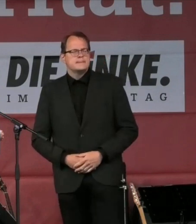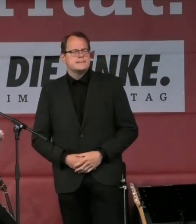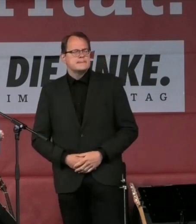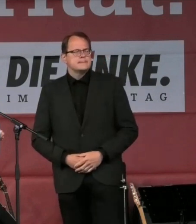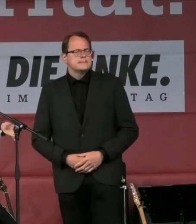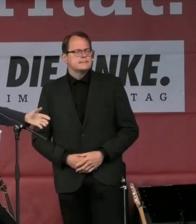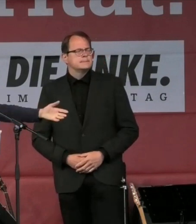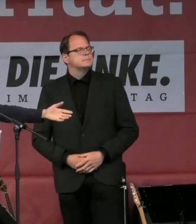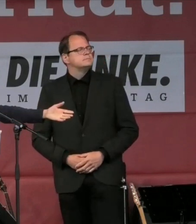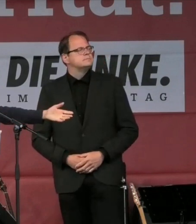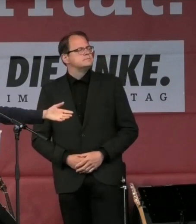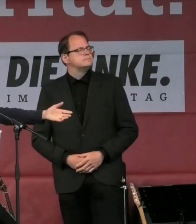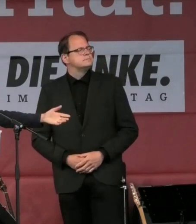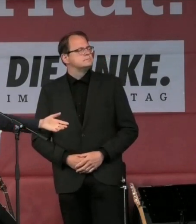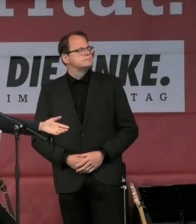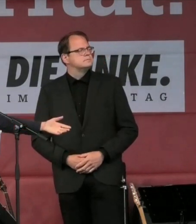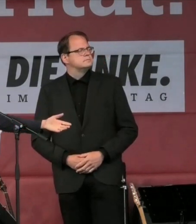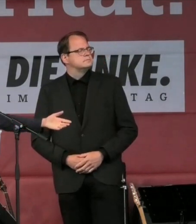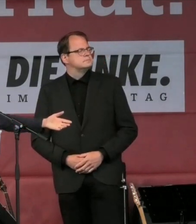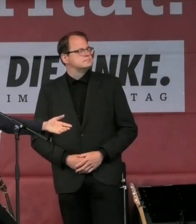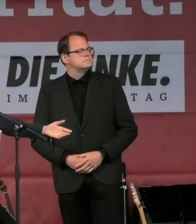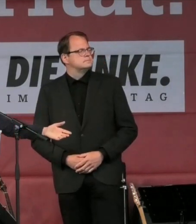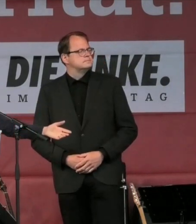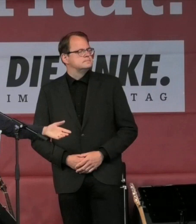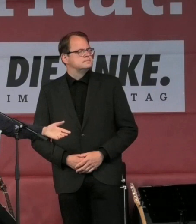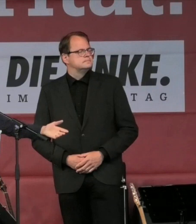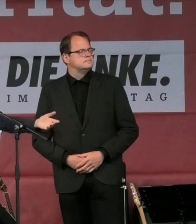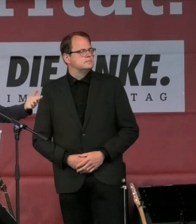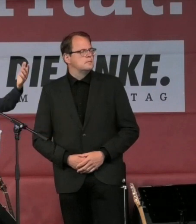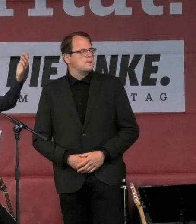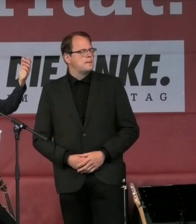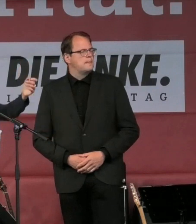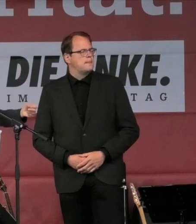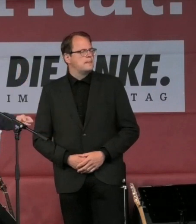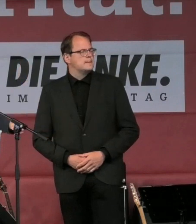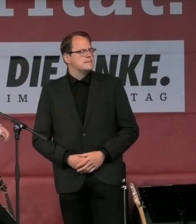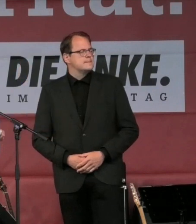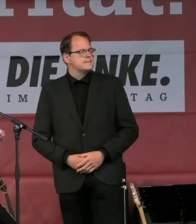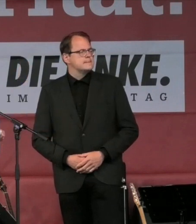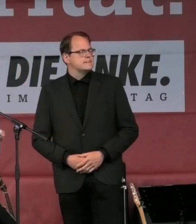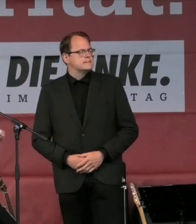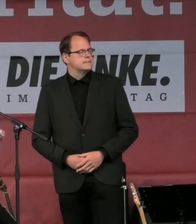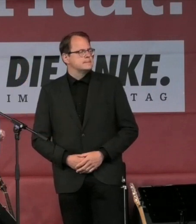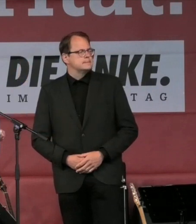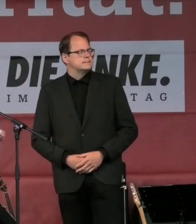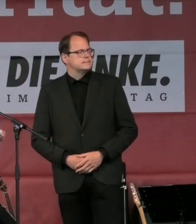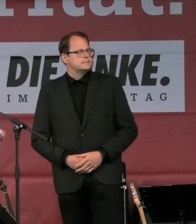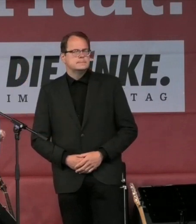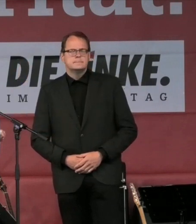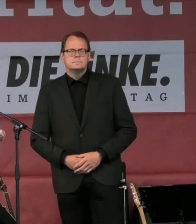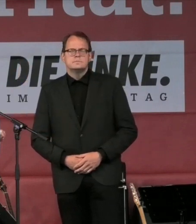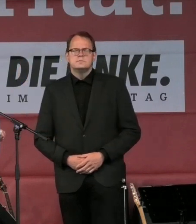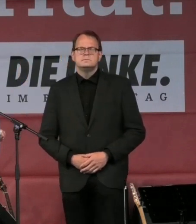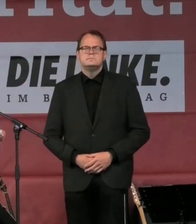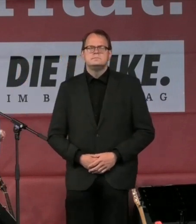und ich meine das schlimme ist ja wirklich wie viele parteien inzwischen alle zu den rüstungs befürwortern gehören als die